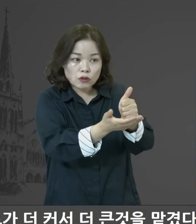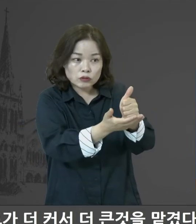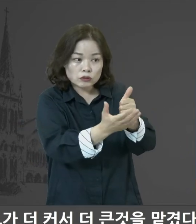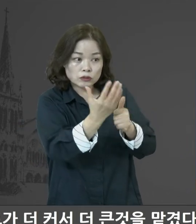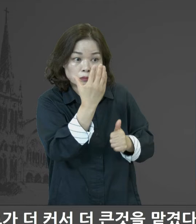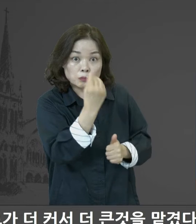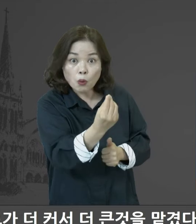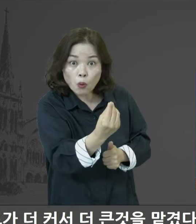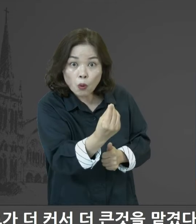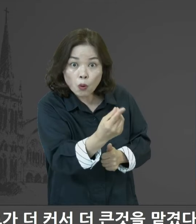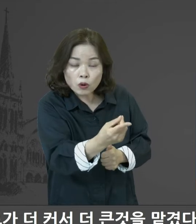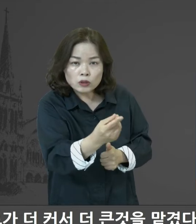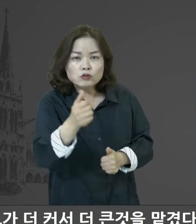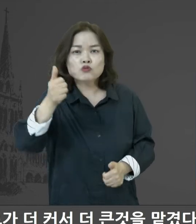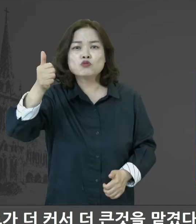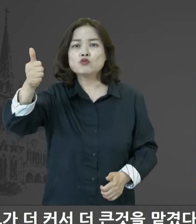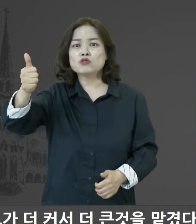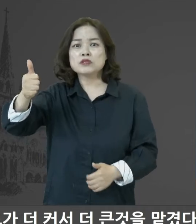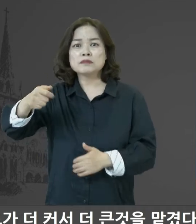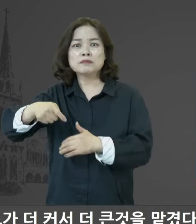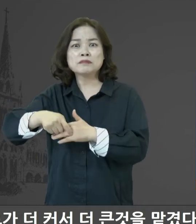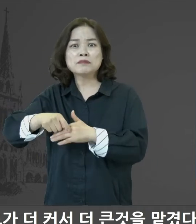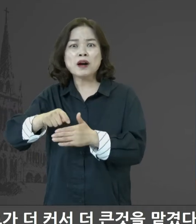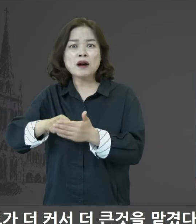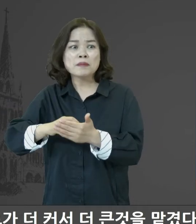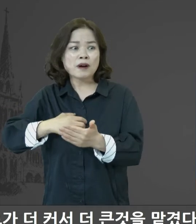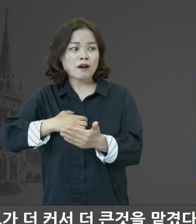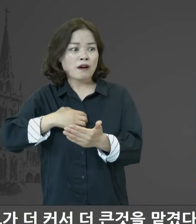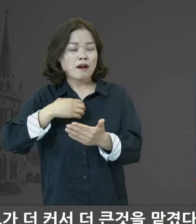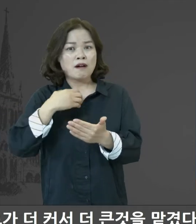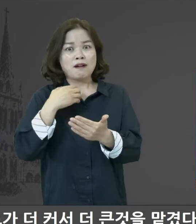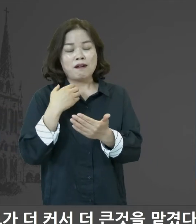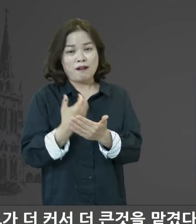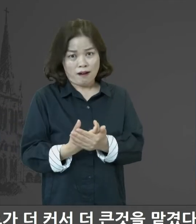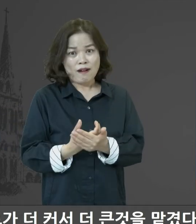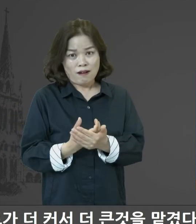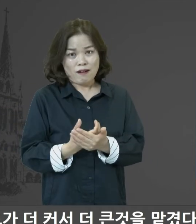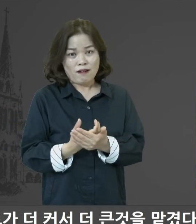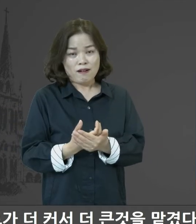보고 그 주인이 마음에 감동을 받았다는 것입니다.